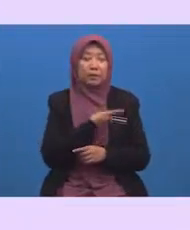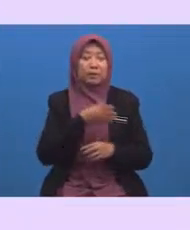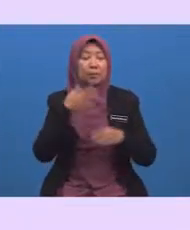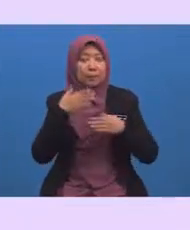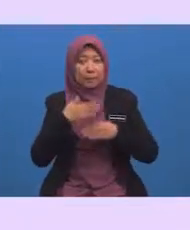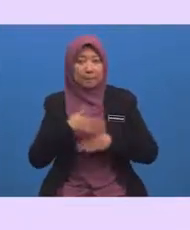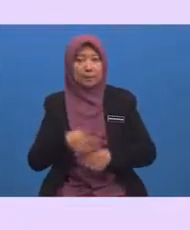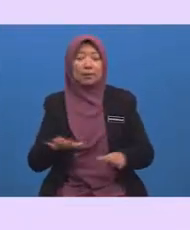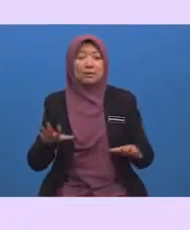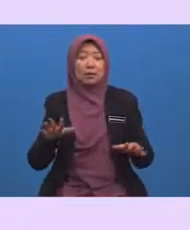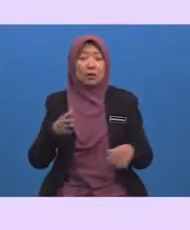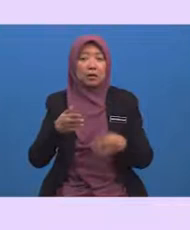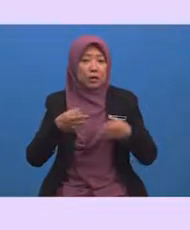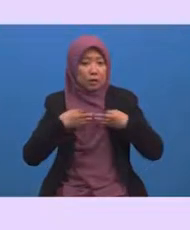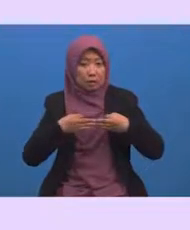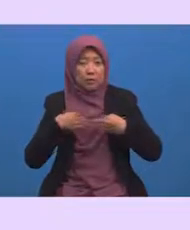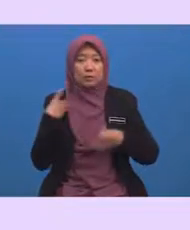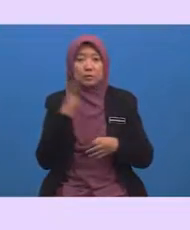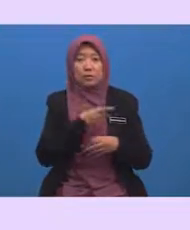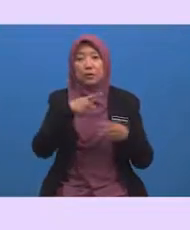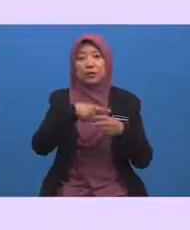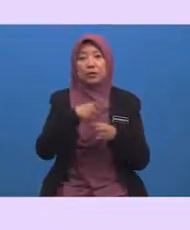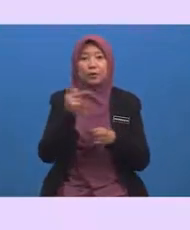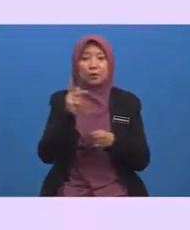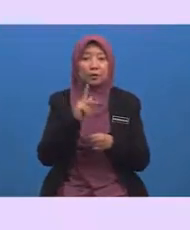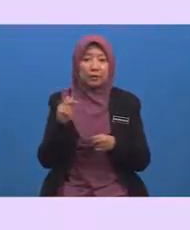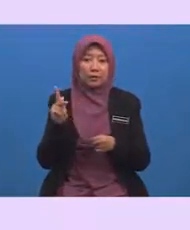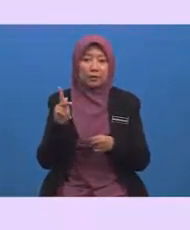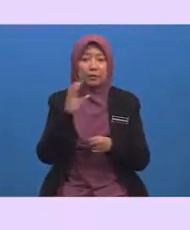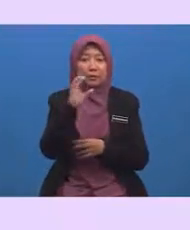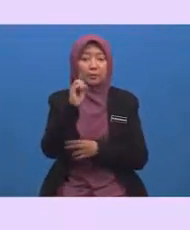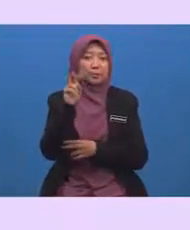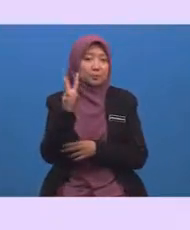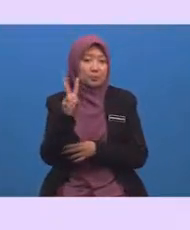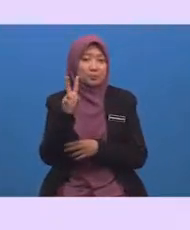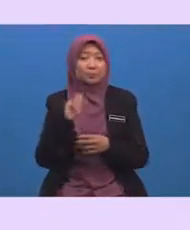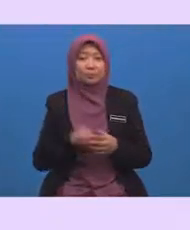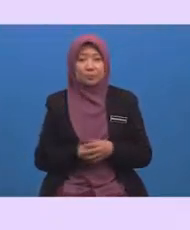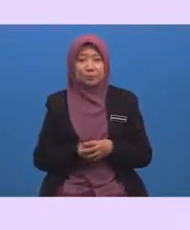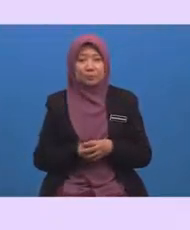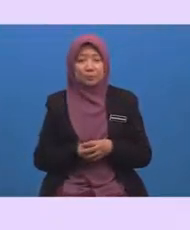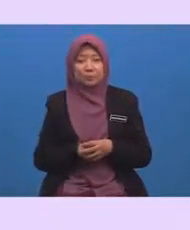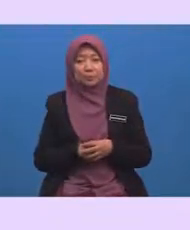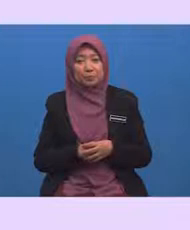melepaskan nafas, kita mengeluarkan karbon dioksida.